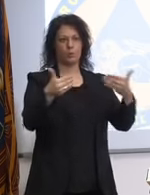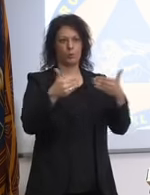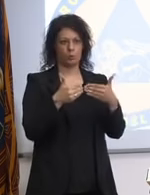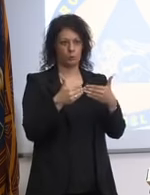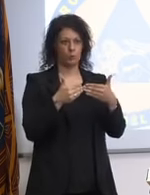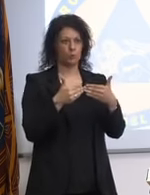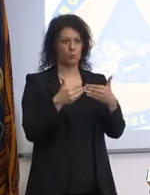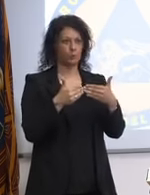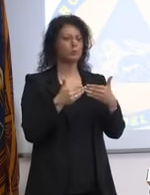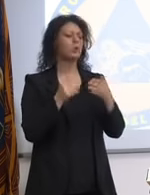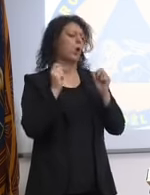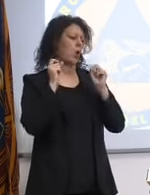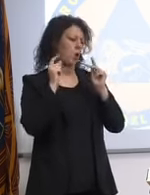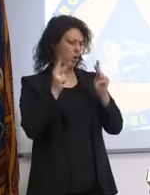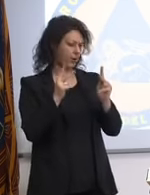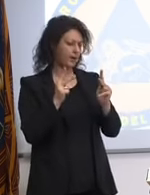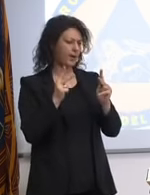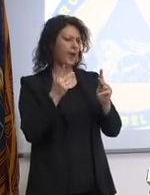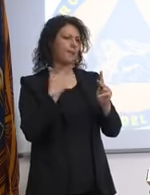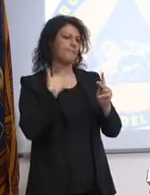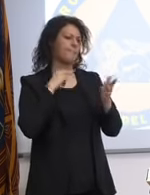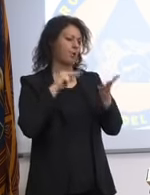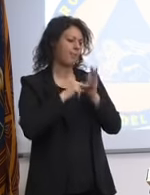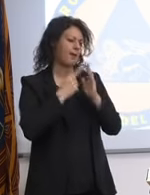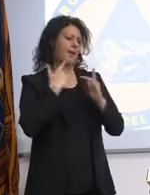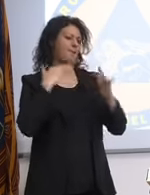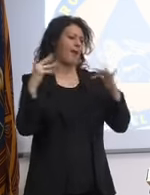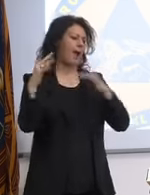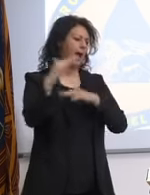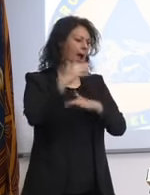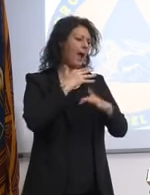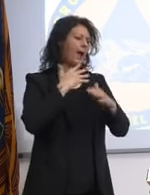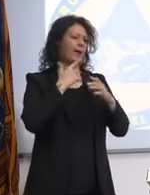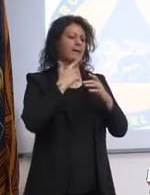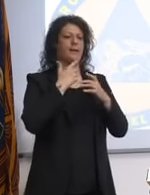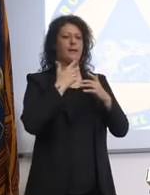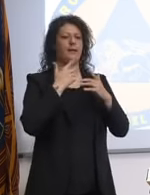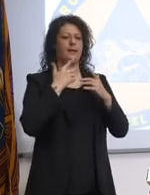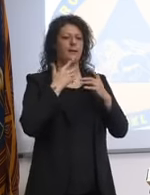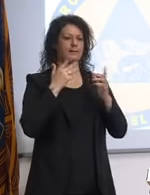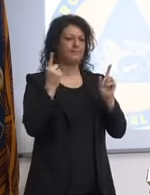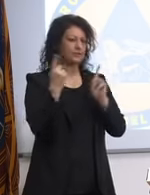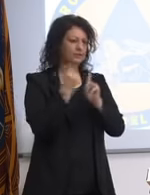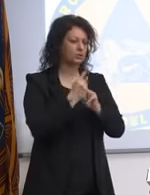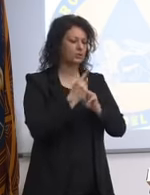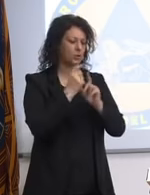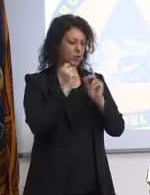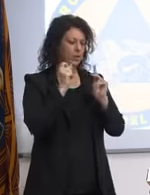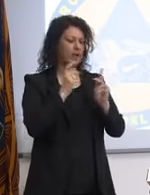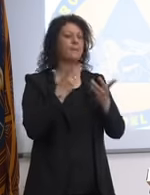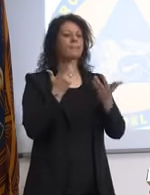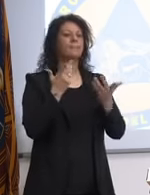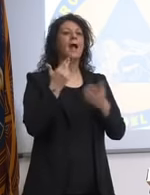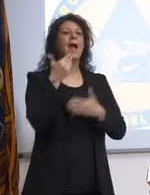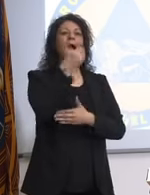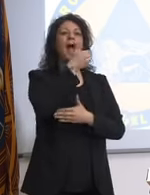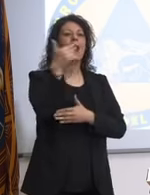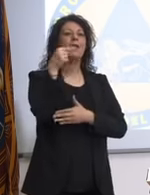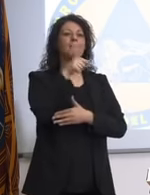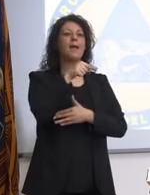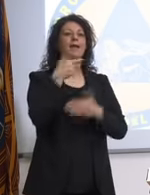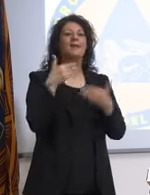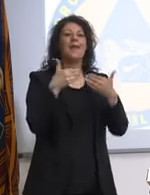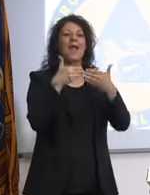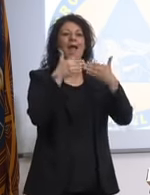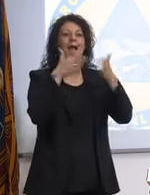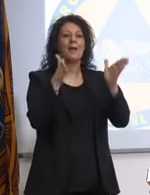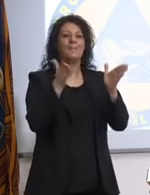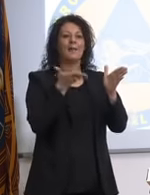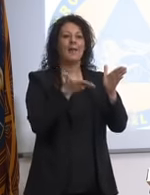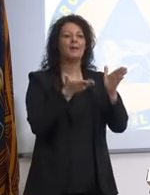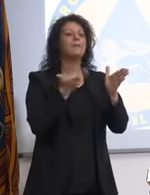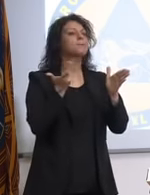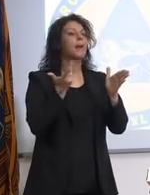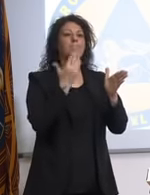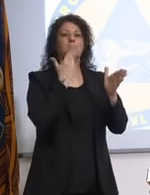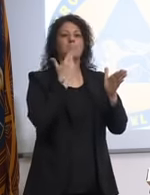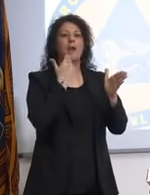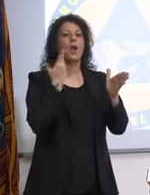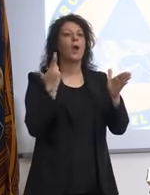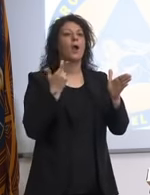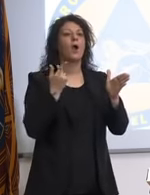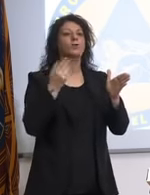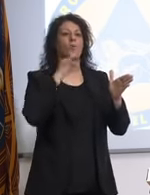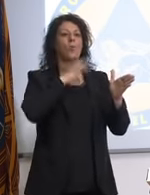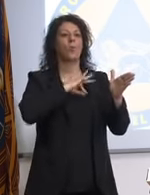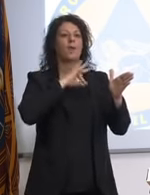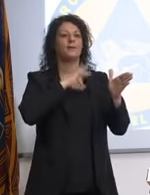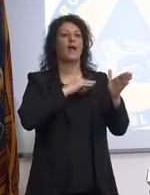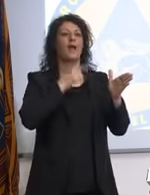di droga e di tutto quello che ne consegue. E quindi, nonostante gli alberghi siano aperti, gli introiti mancano e queste persone,